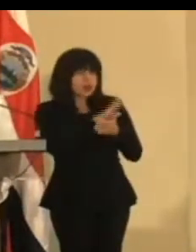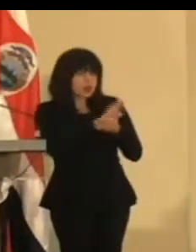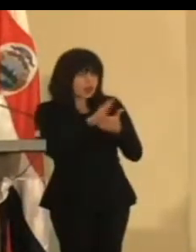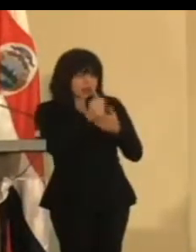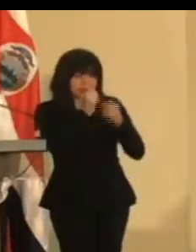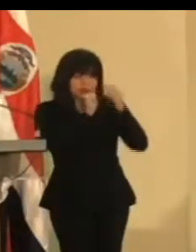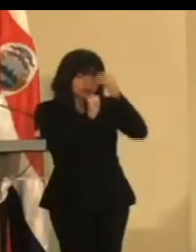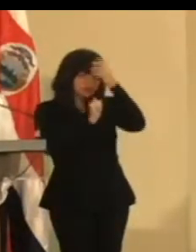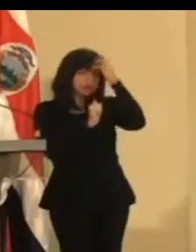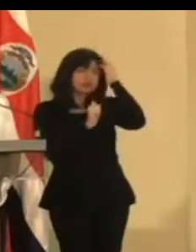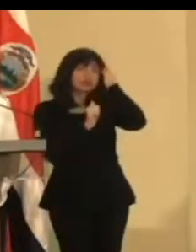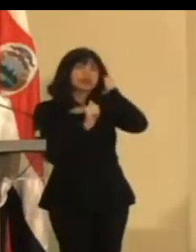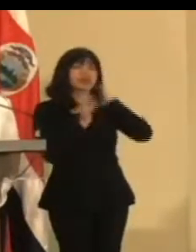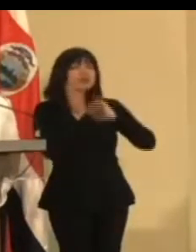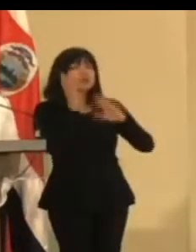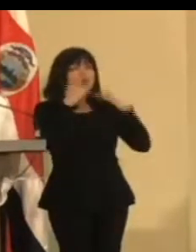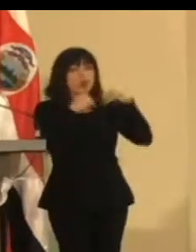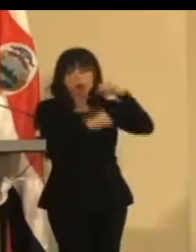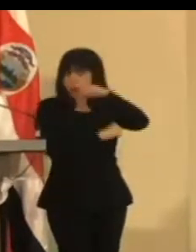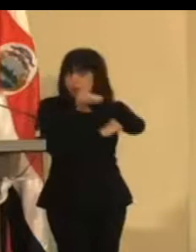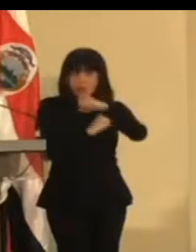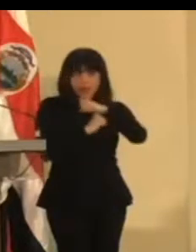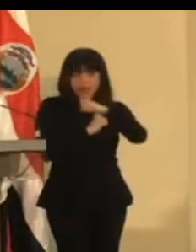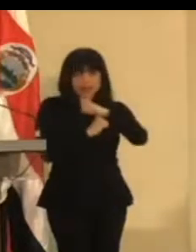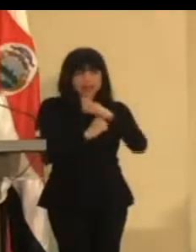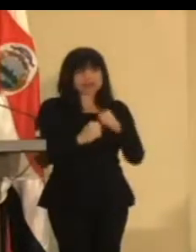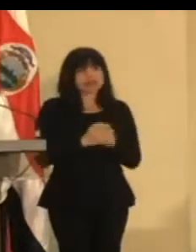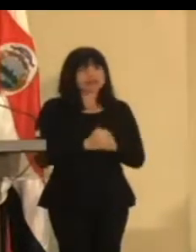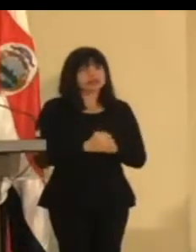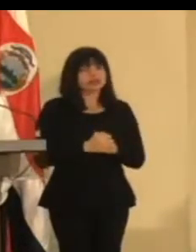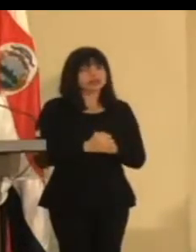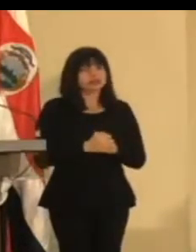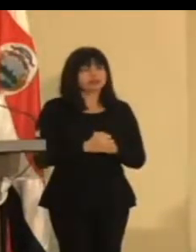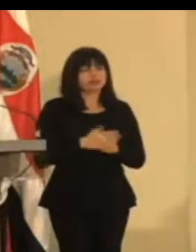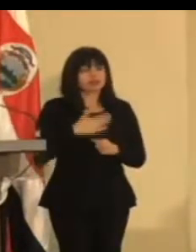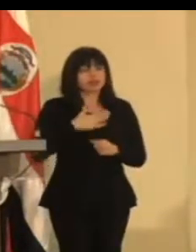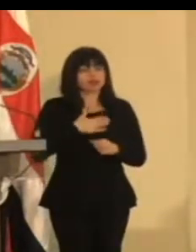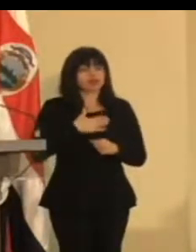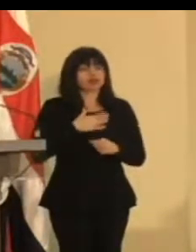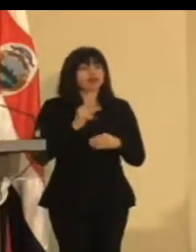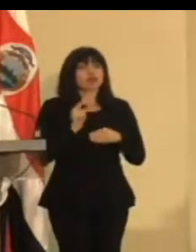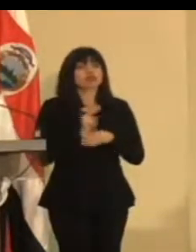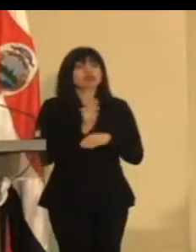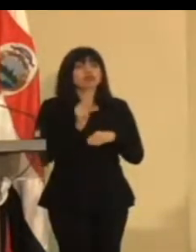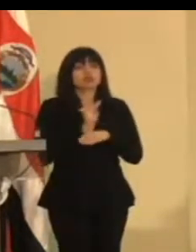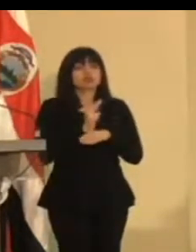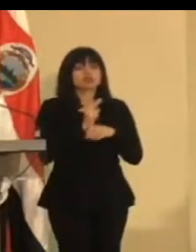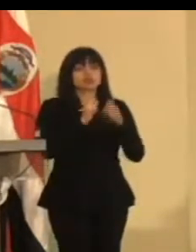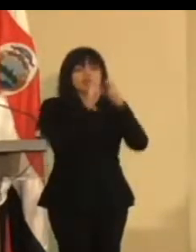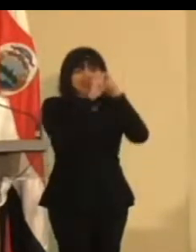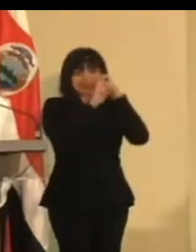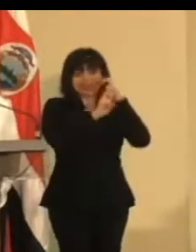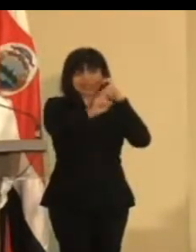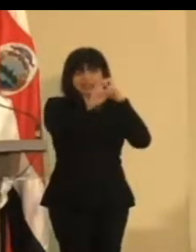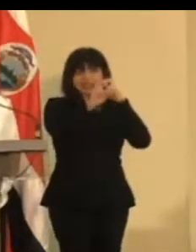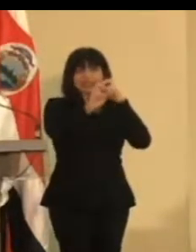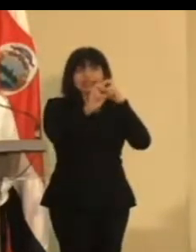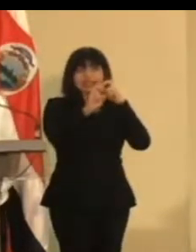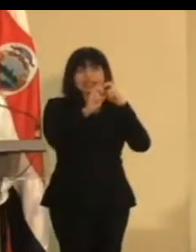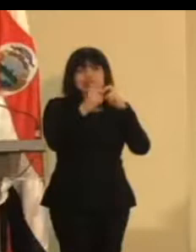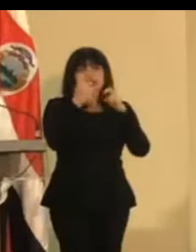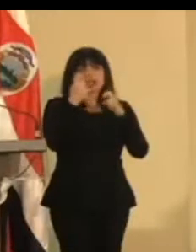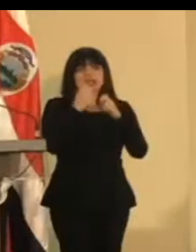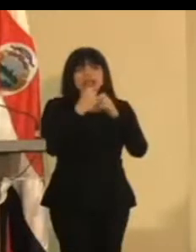potable, no habían puentes. Fui de las que usó stencil y una aguja para hacer